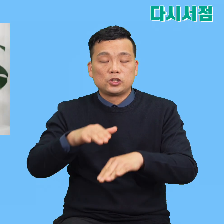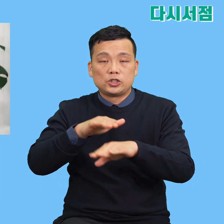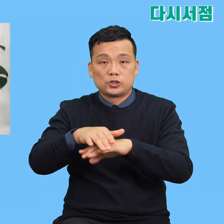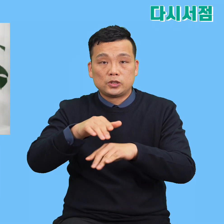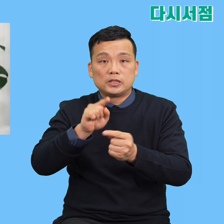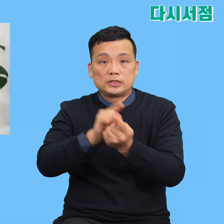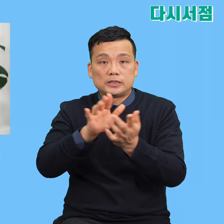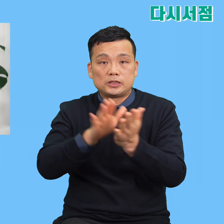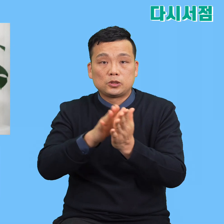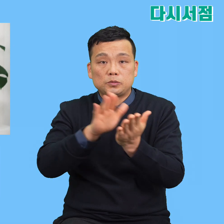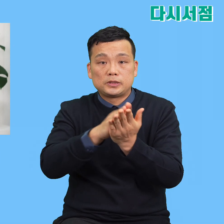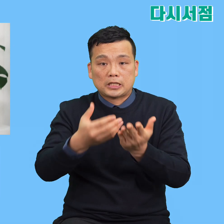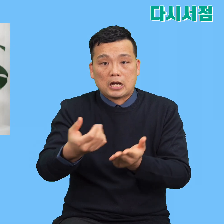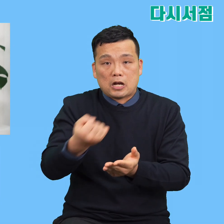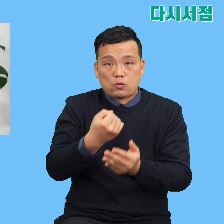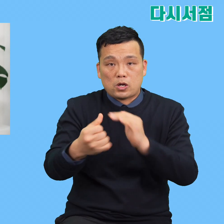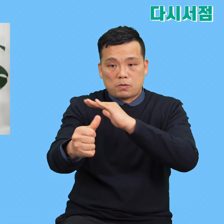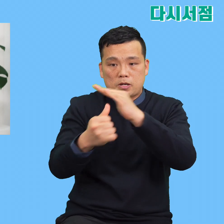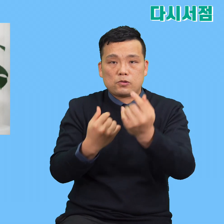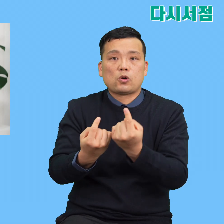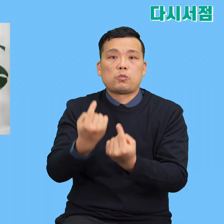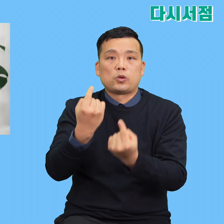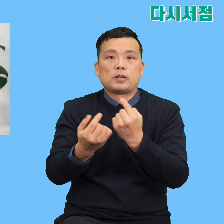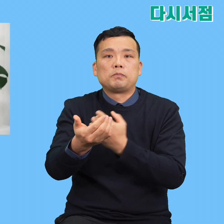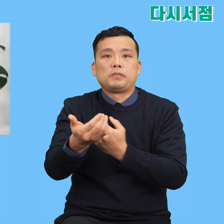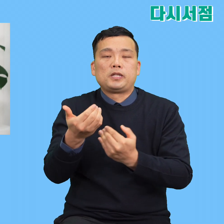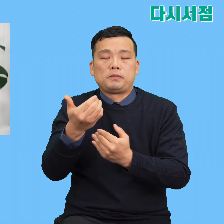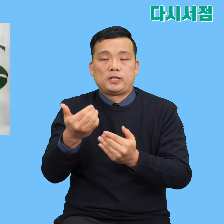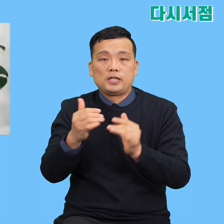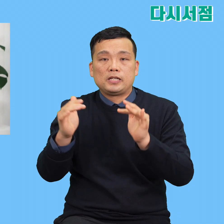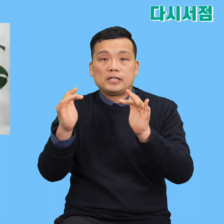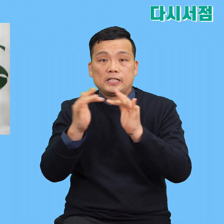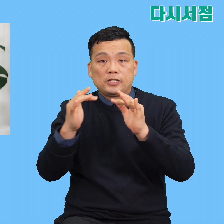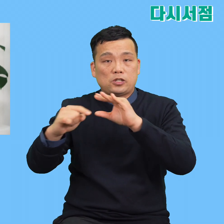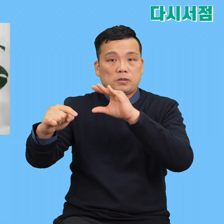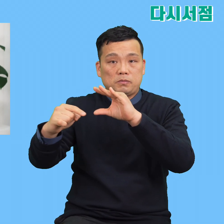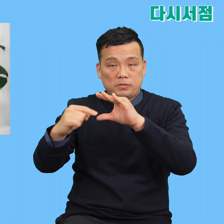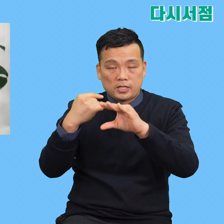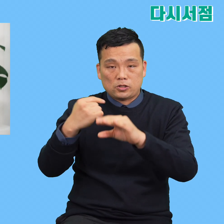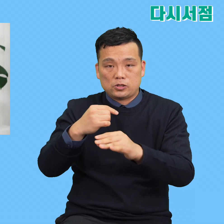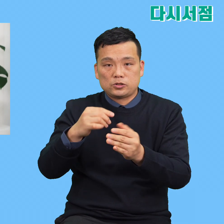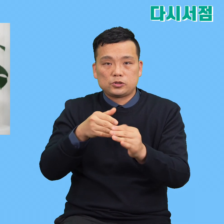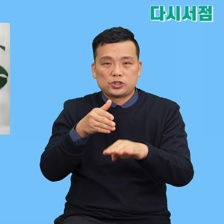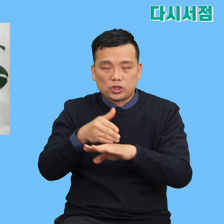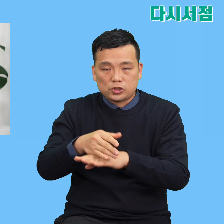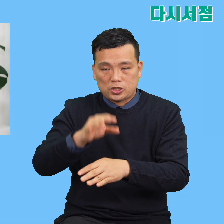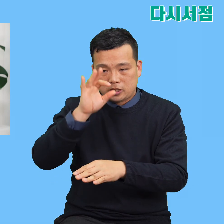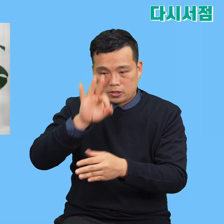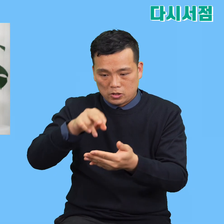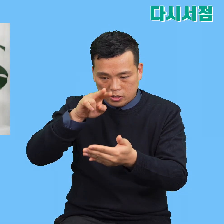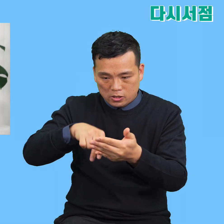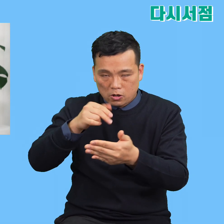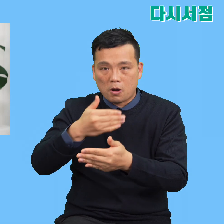직접 들고 오는 것보다는 조금 메일로 제가 천천히 검토해 볼 수 있게 그렇게 보내주시는 게 좋은 것